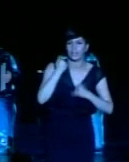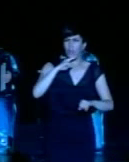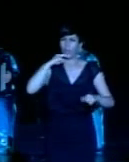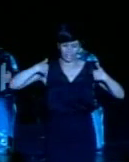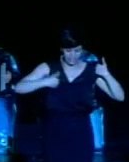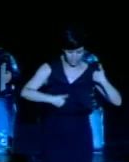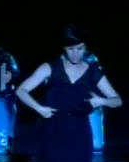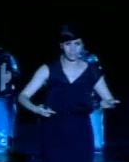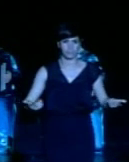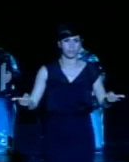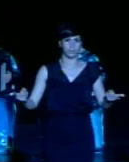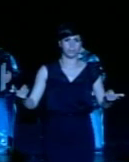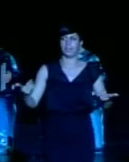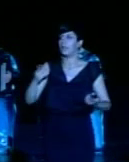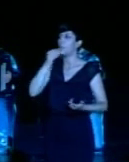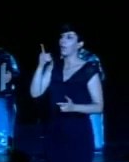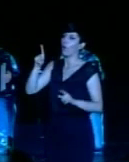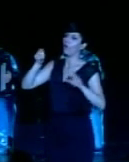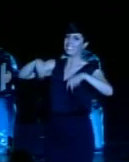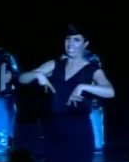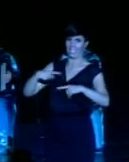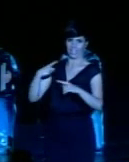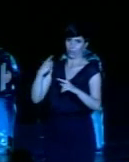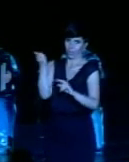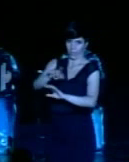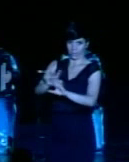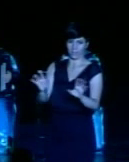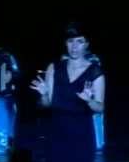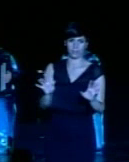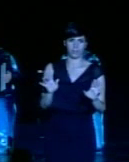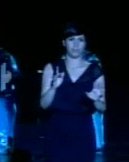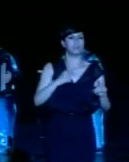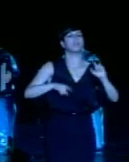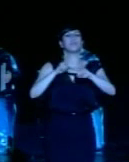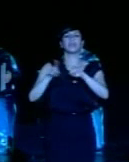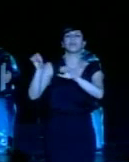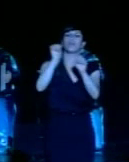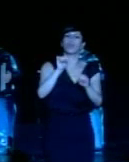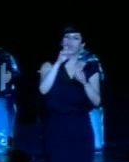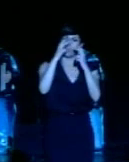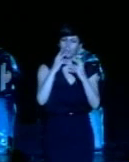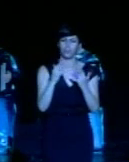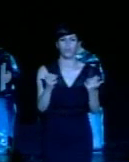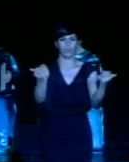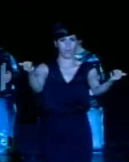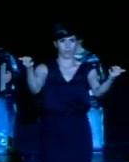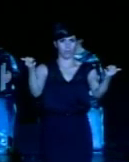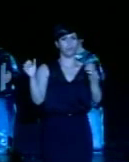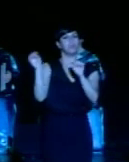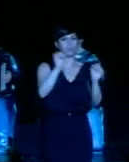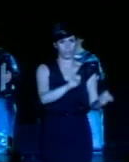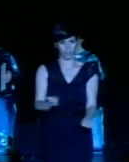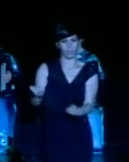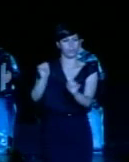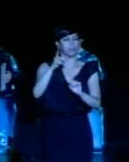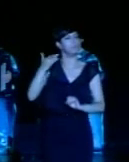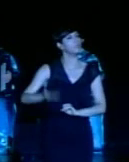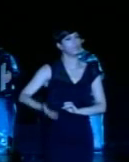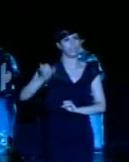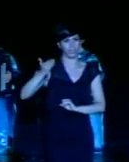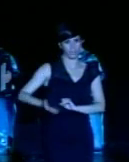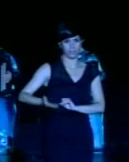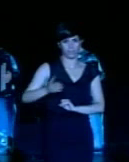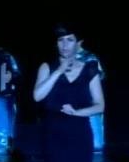duele aquí, me duele allá. Mejor tenerles y no usarlos. Y por supuesto también la protección del público, que es absolutamente fundamental. Por eso